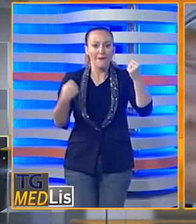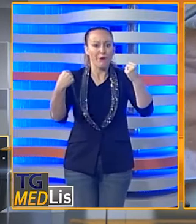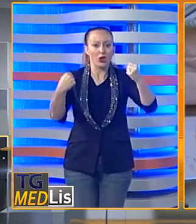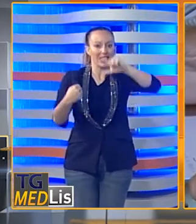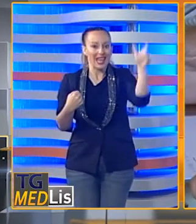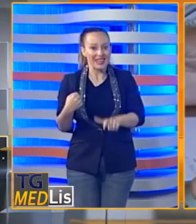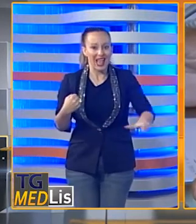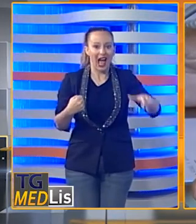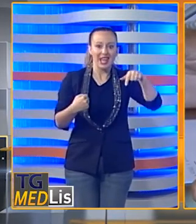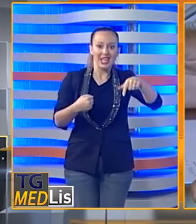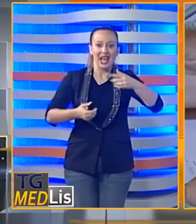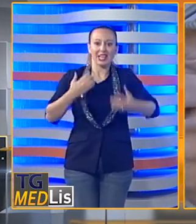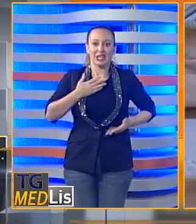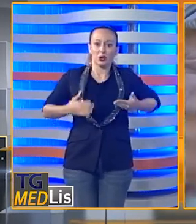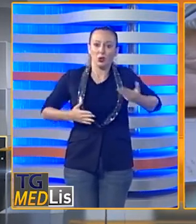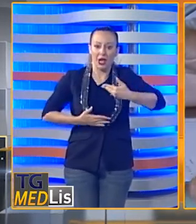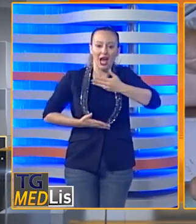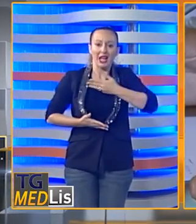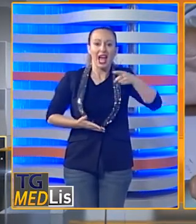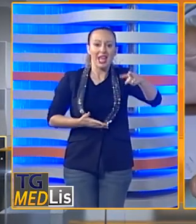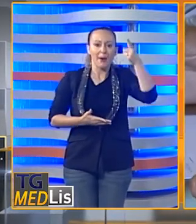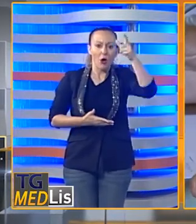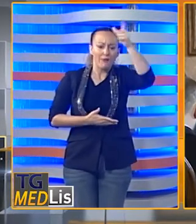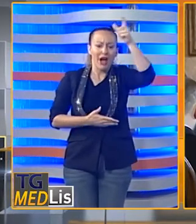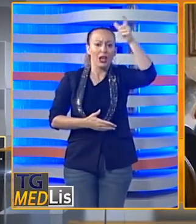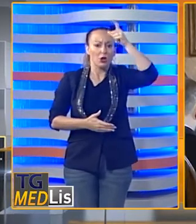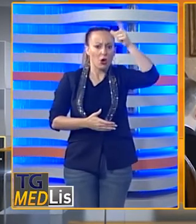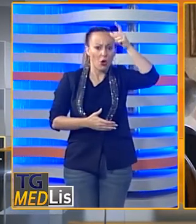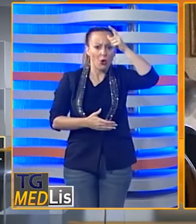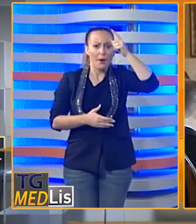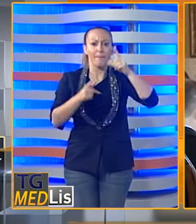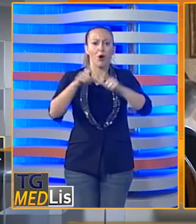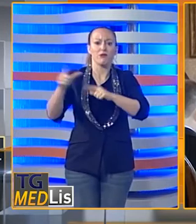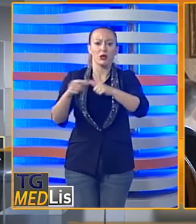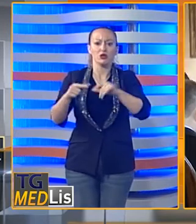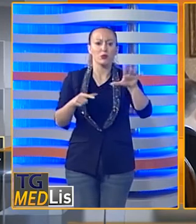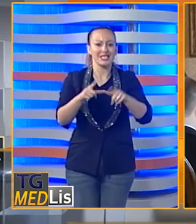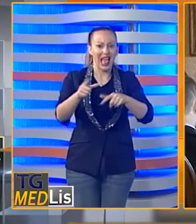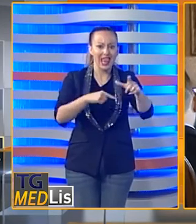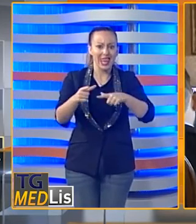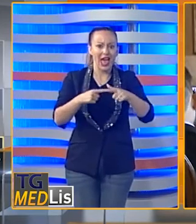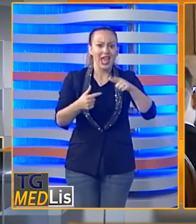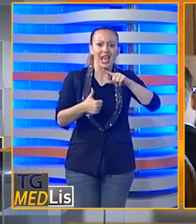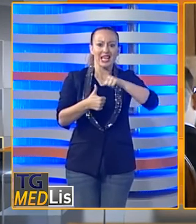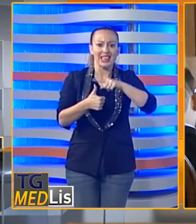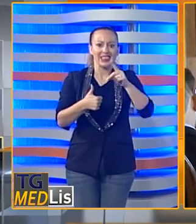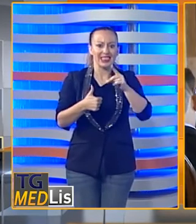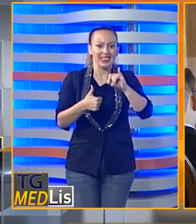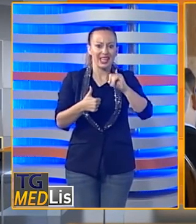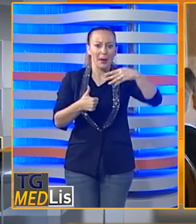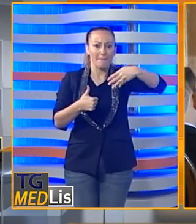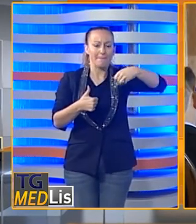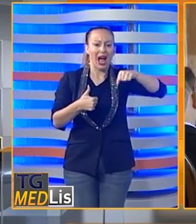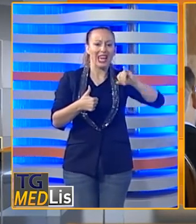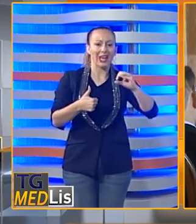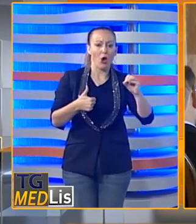Forza Italia, il candidato premier e l'aspirante governatore del Movimento 5 Stelle, Luigi Di